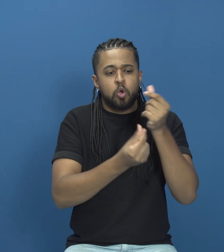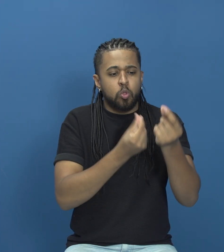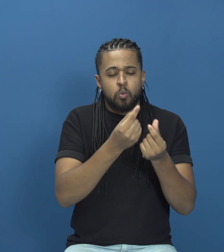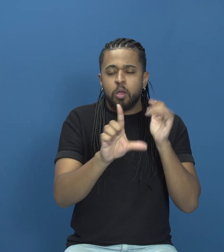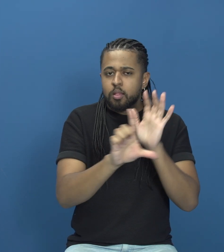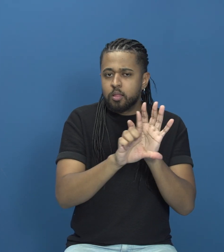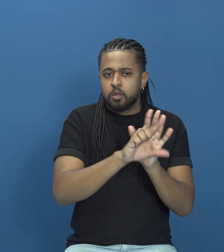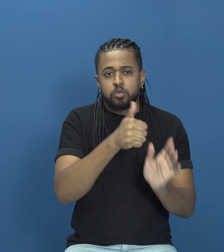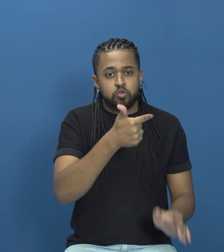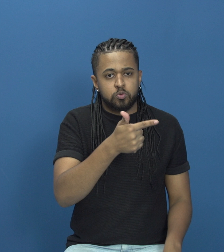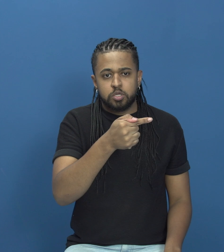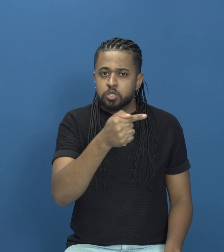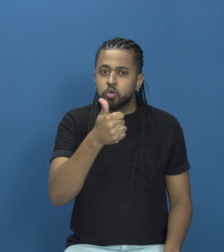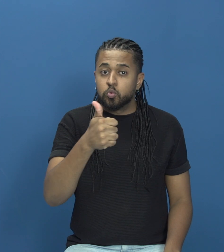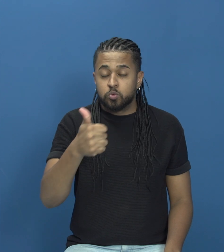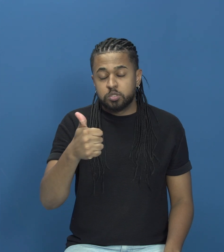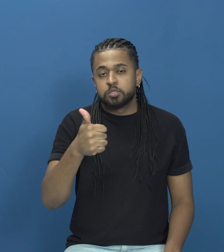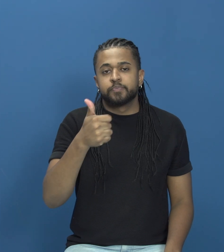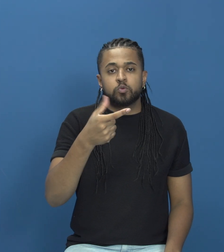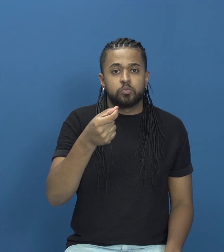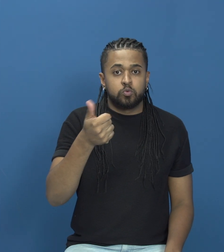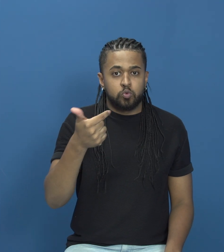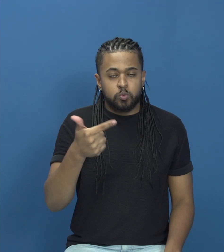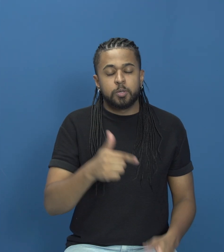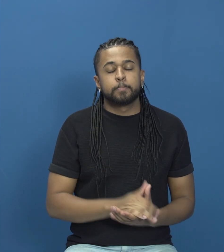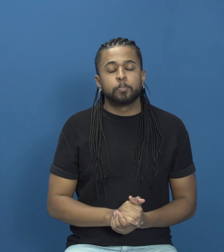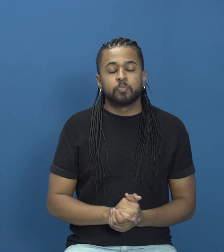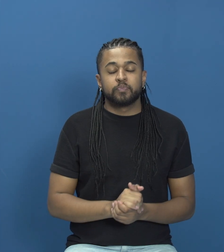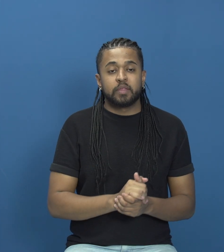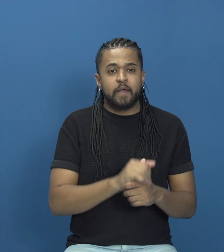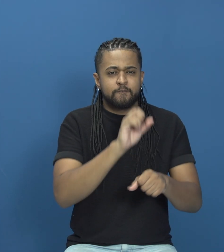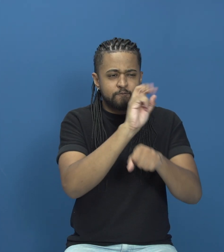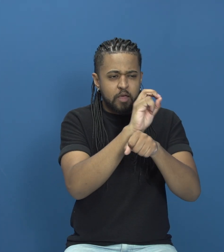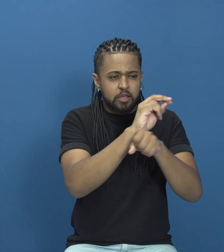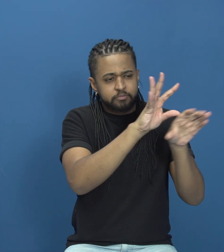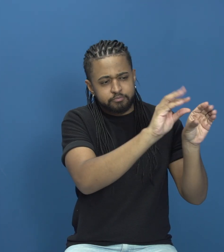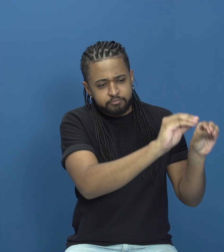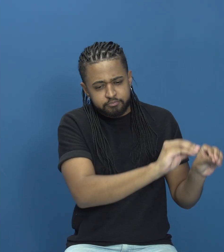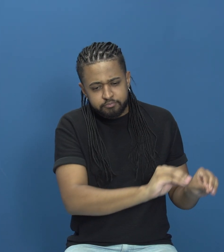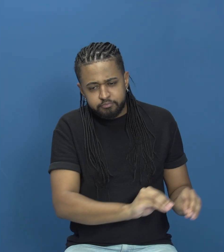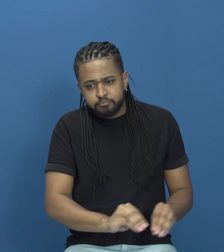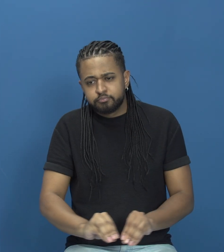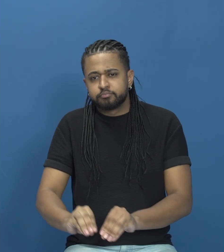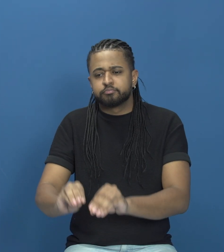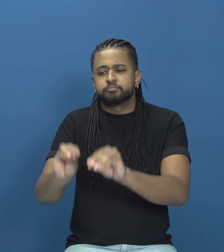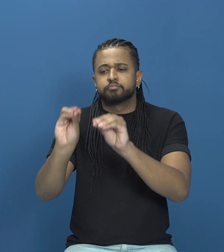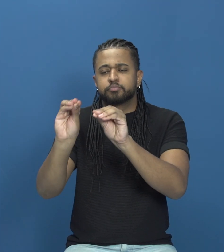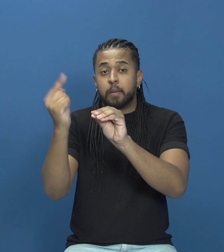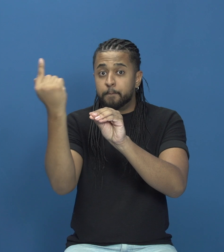Lei nº 12.711, de 2012, as remanescentes deverão ser